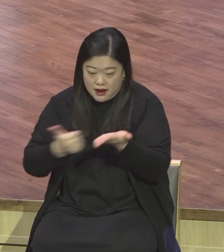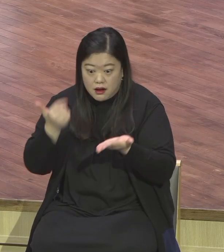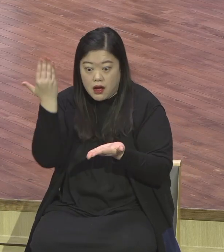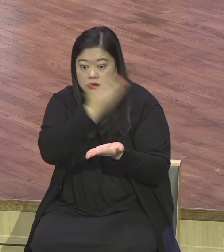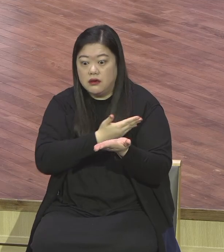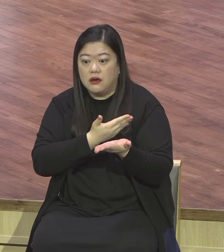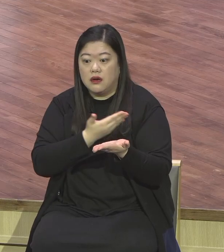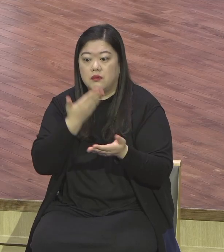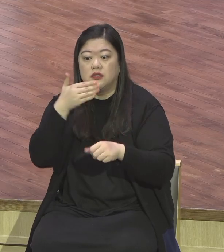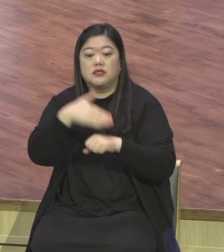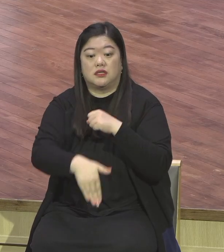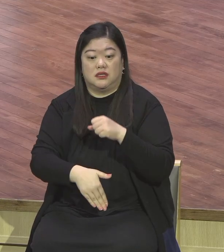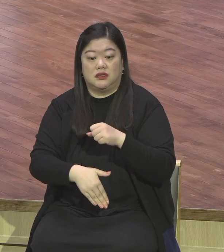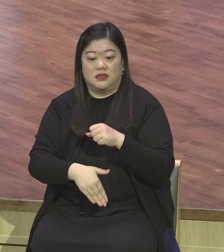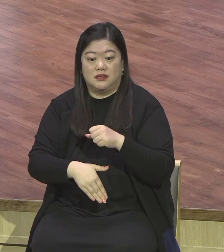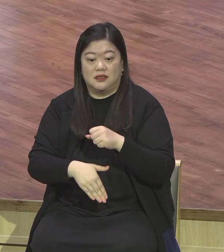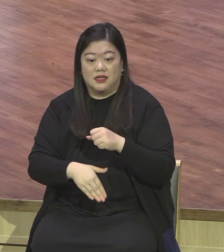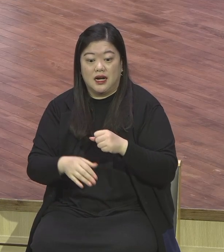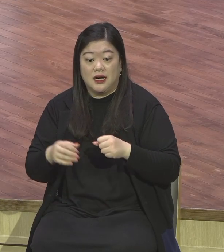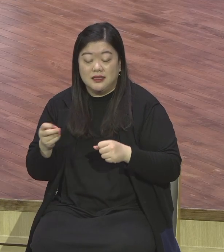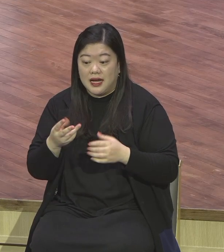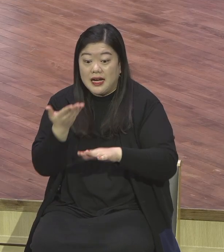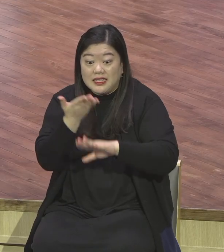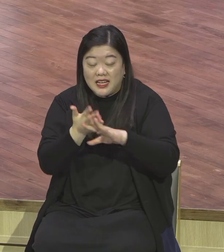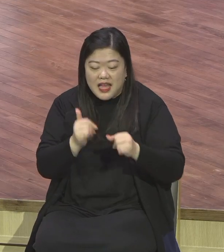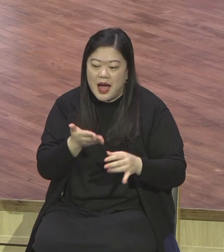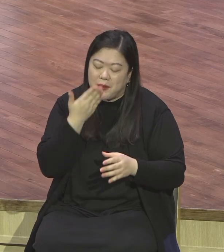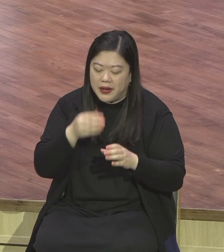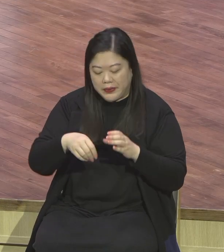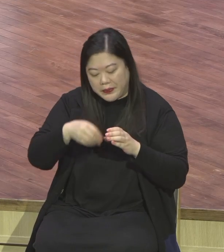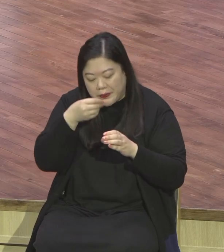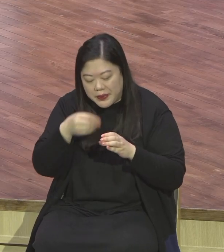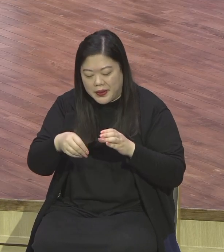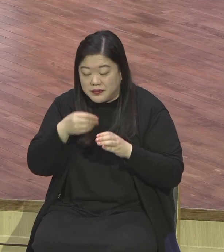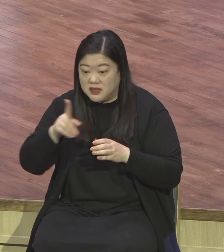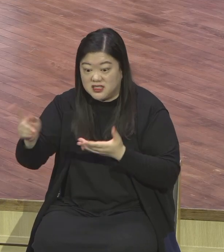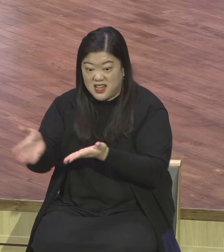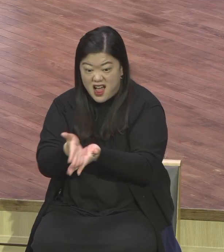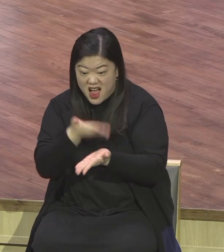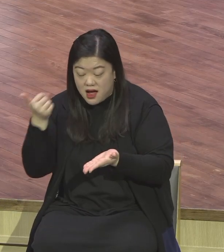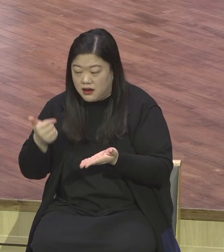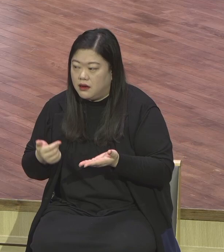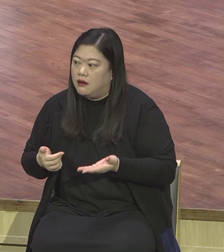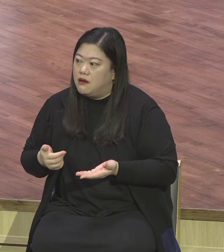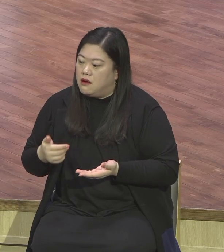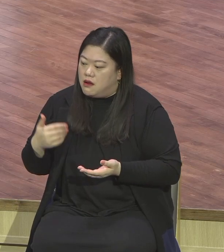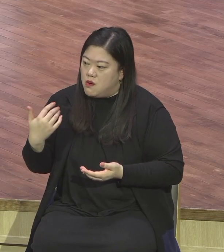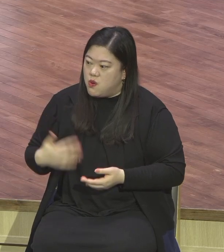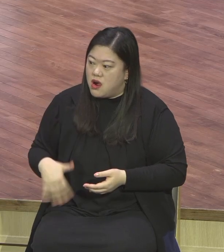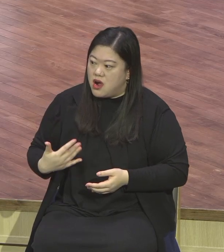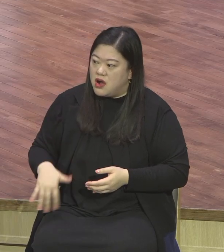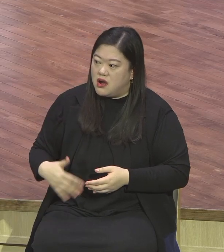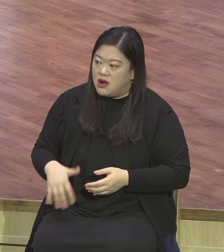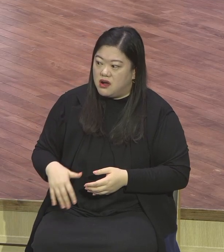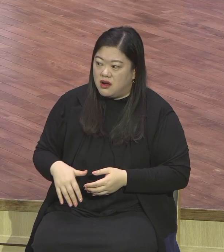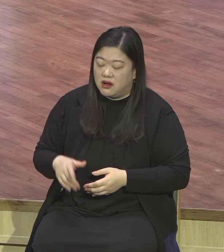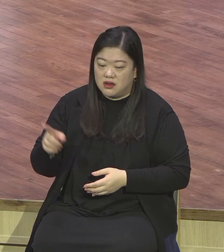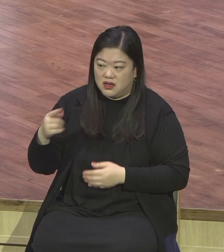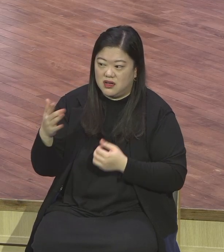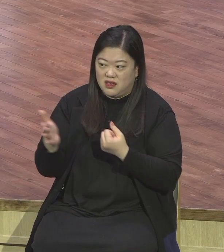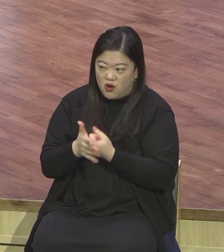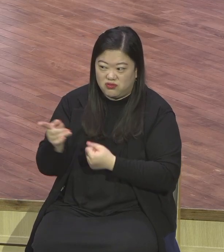먹고 먹고 남들 3배 4배 먹으니까 이게 뭐 감당이 되니까 온갖 독소 음식에는 언제나 독소가 따르거든요